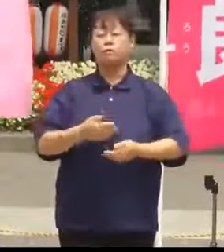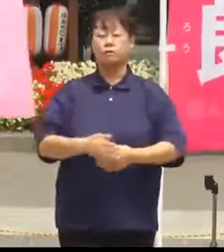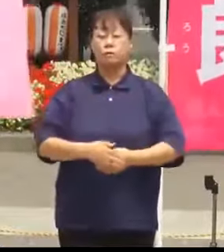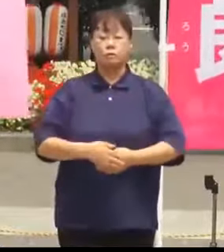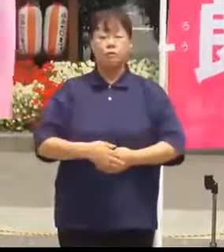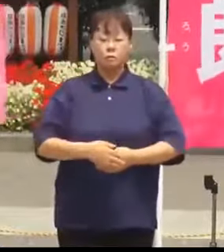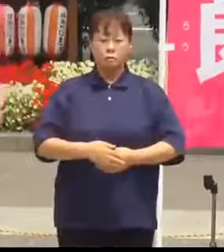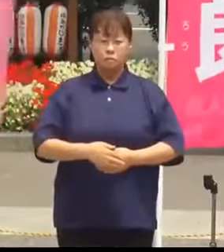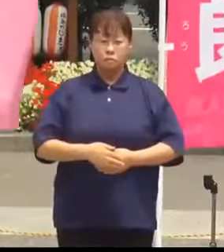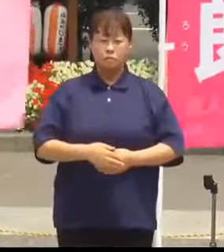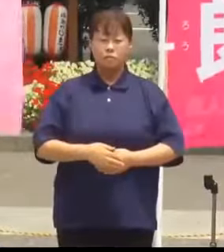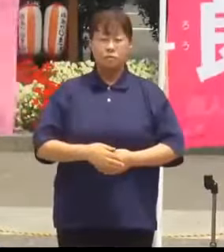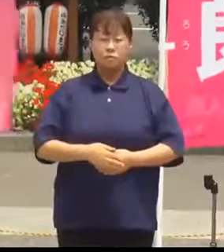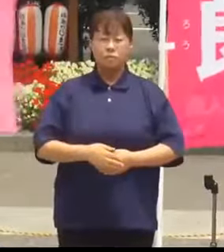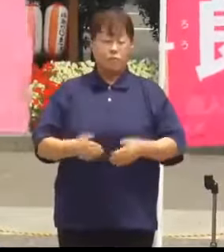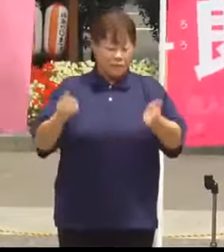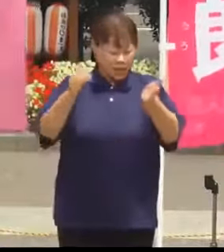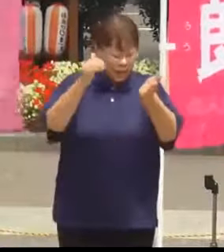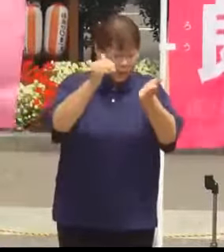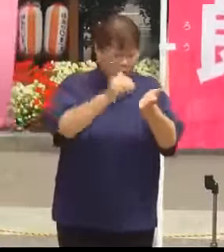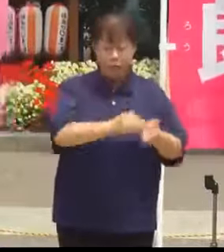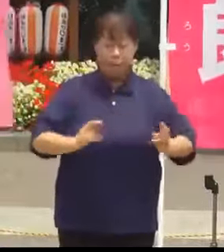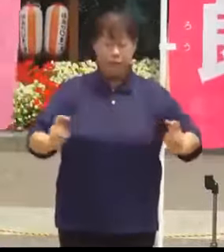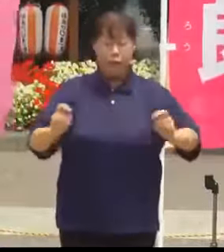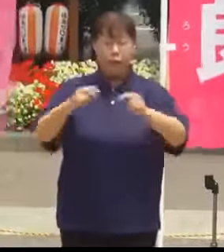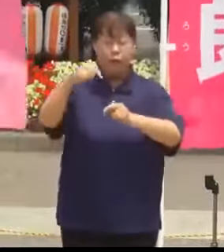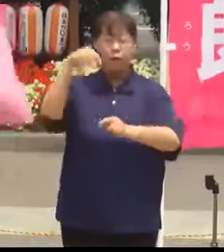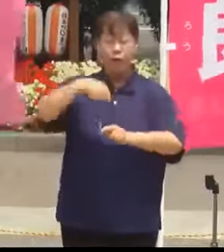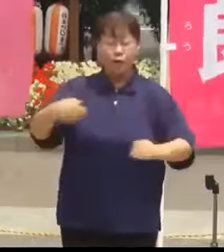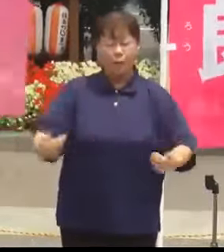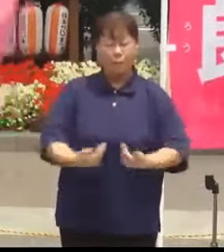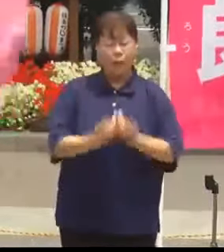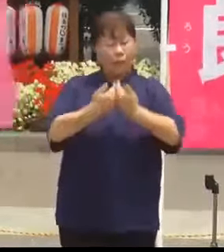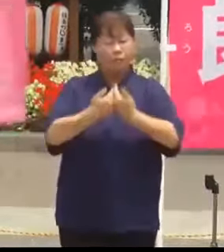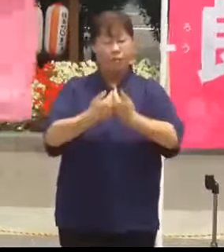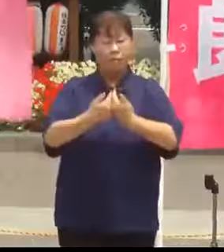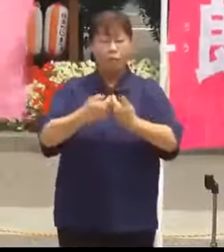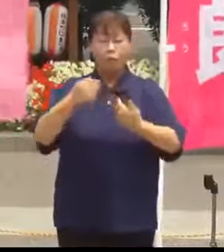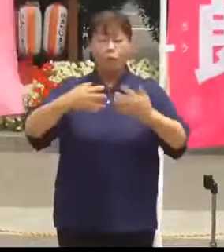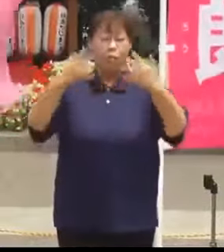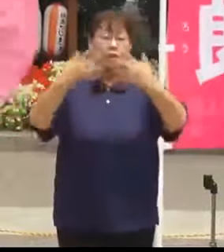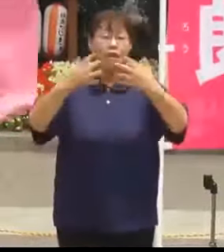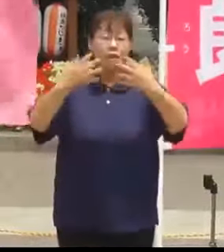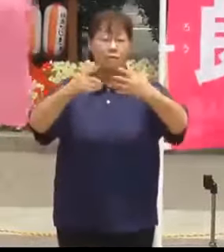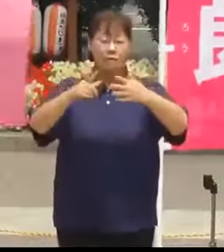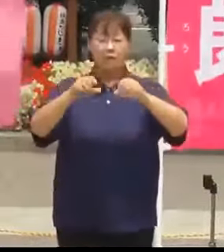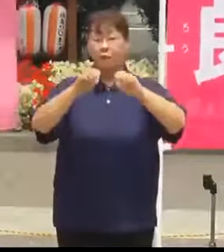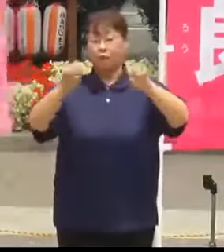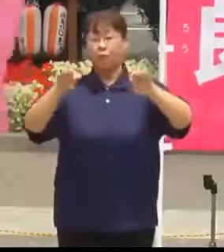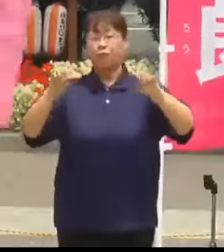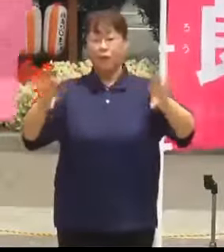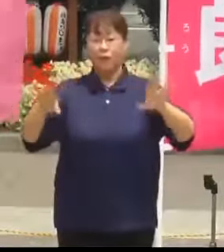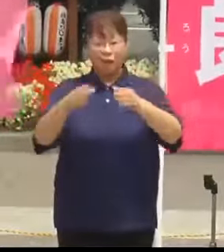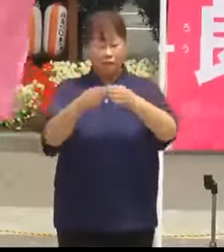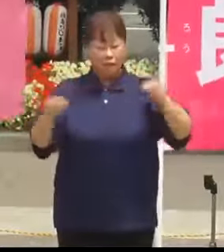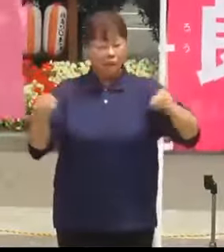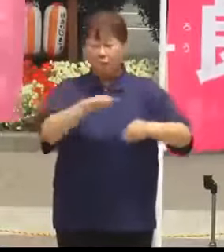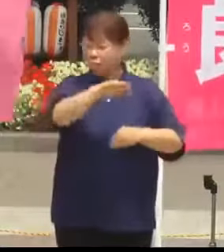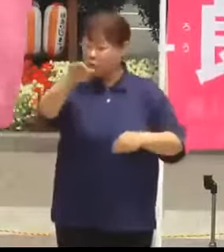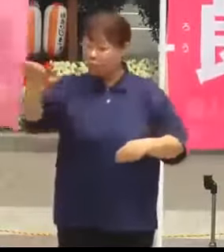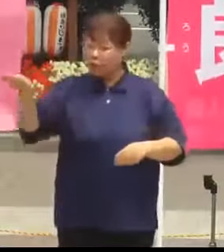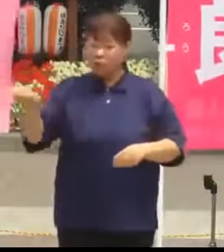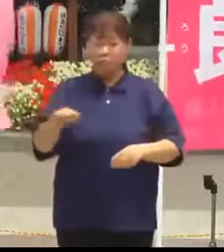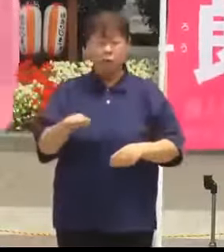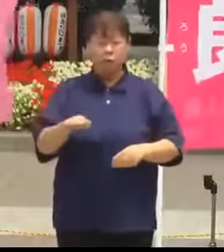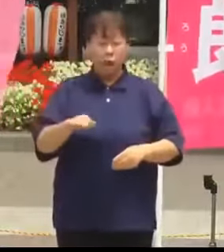徹底的に国会の中で洗うことによってテレビは移さざるをえなくなり全国津々浦々の方々がとんでも